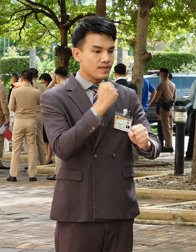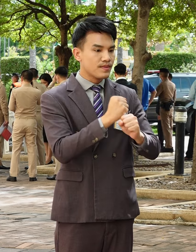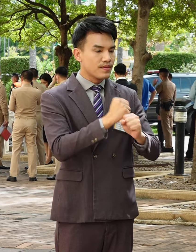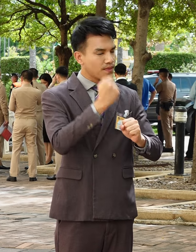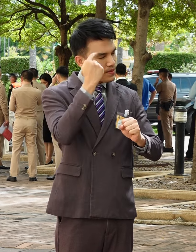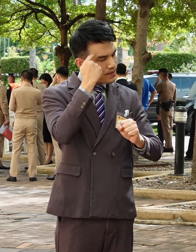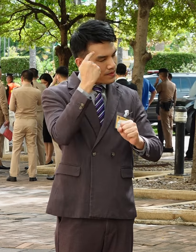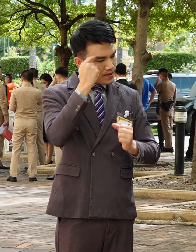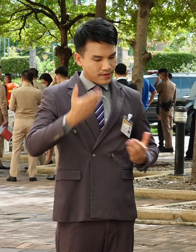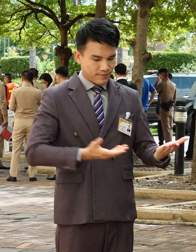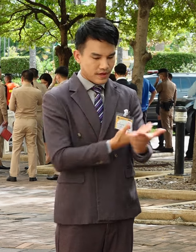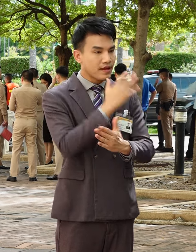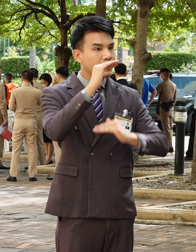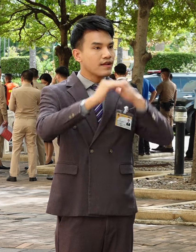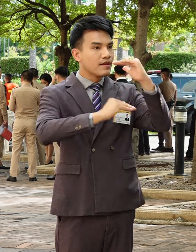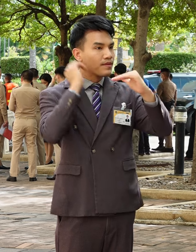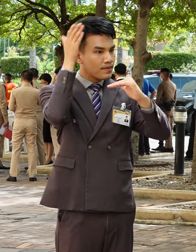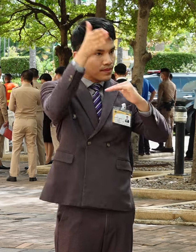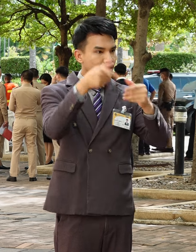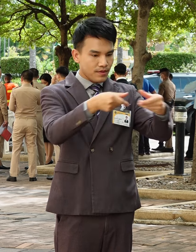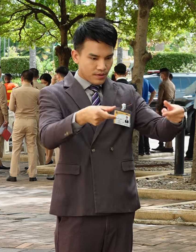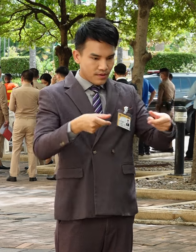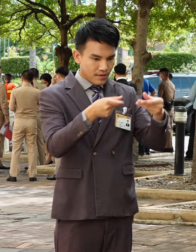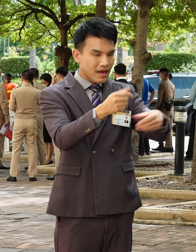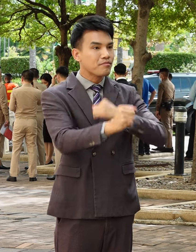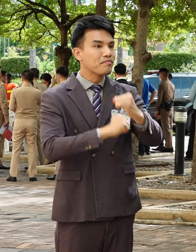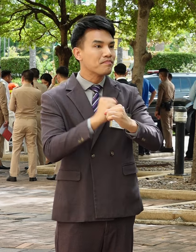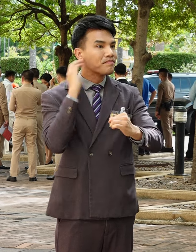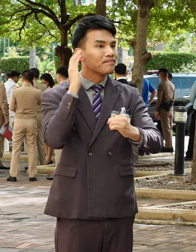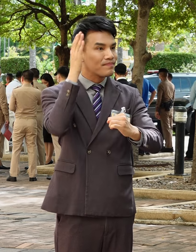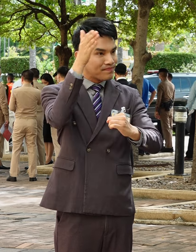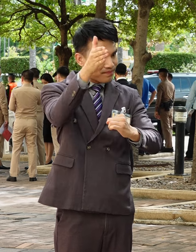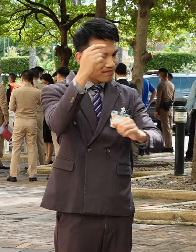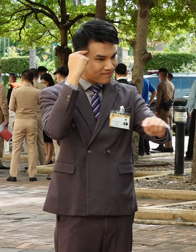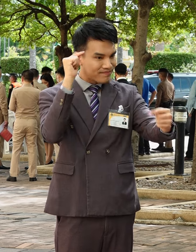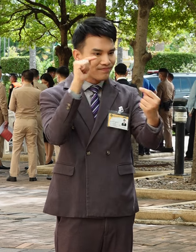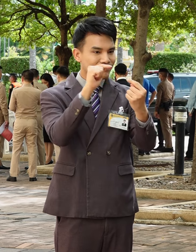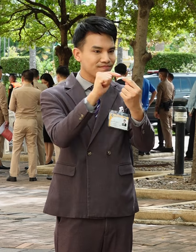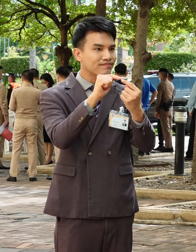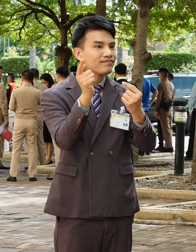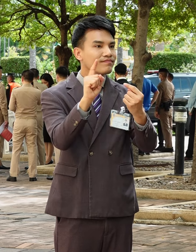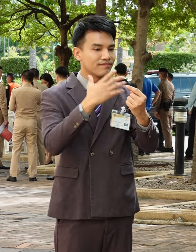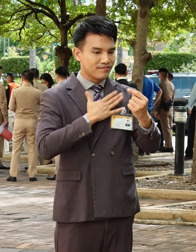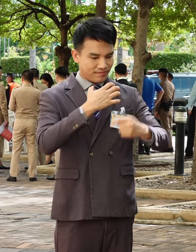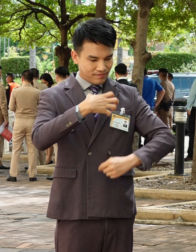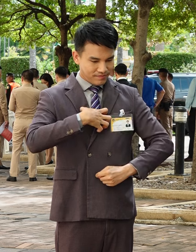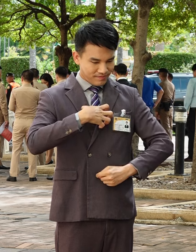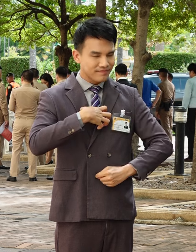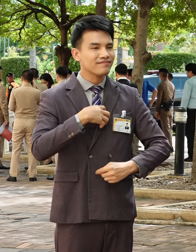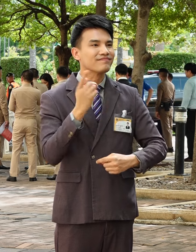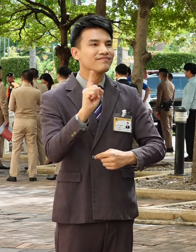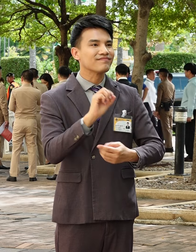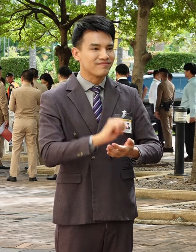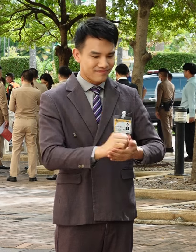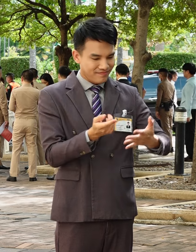ความคิดเห็นต่างๆไปพัฒนานะครับรีพอร์ตของเราในปีถัดไปซึ่งเป้าหมายที่สุดแล้วนะครับเราก็จะหวังให้ขึ้นไป